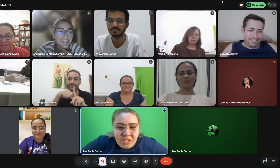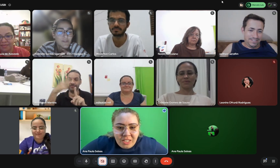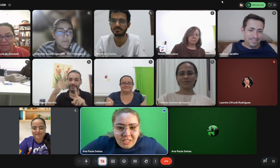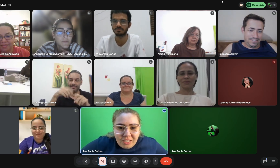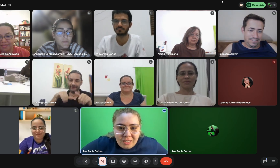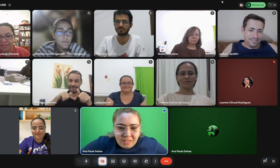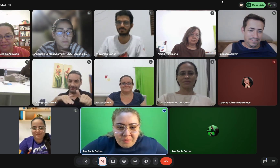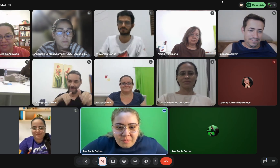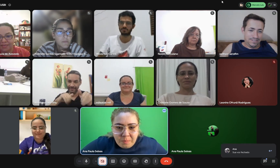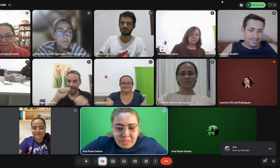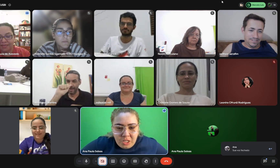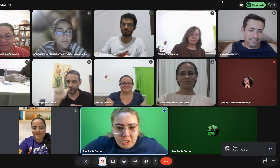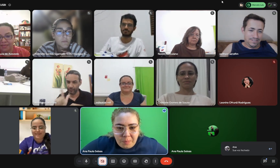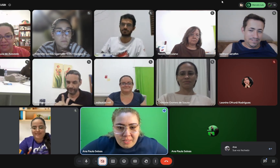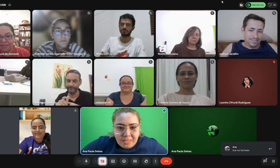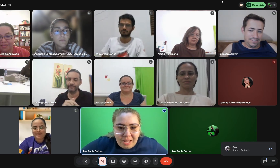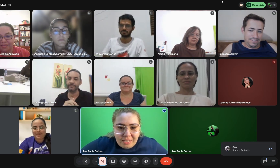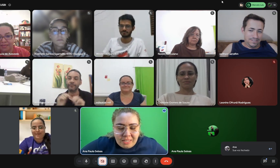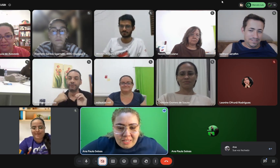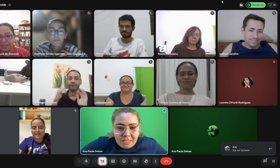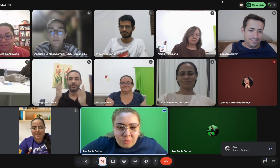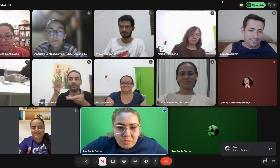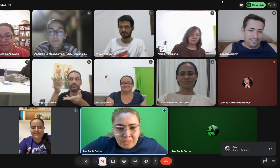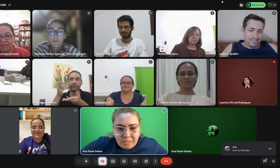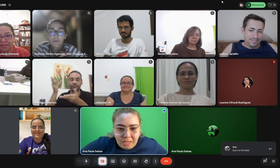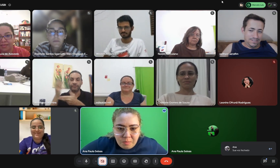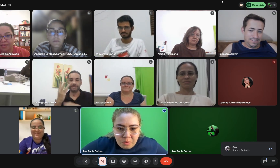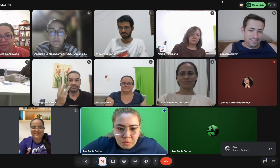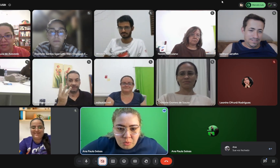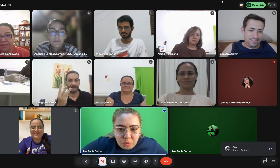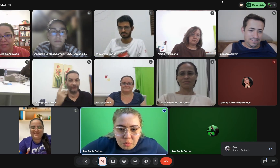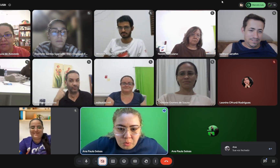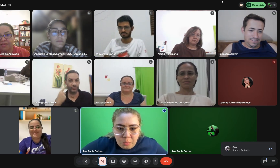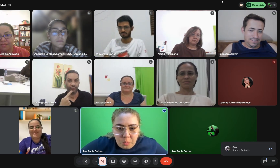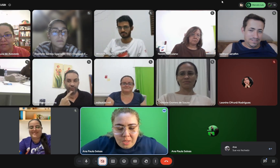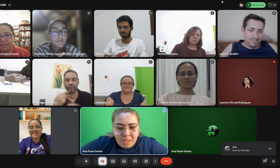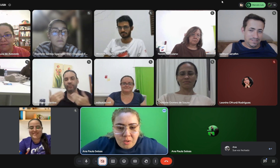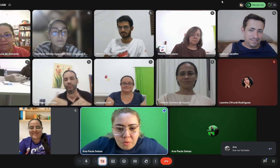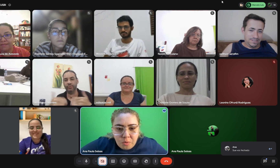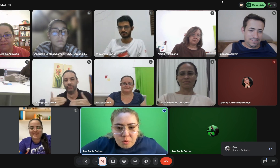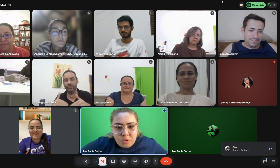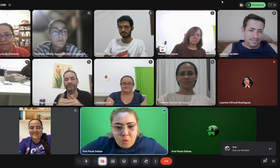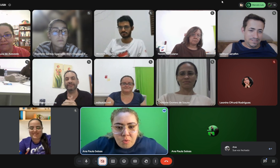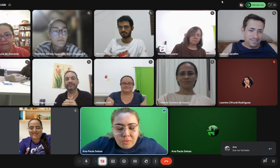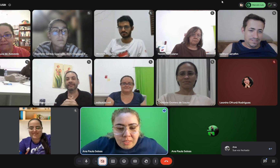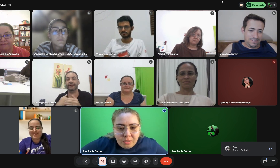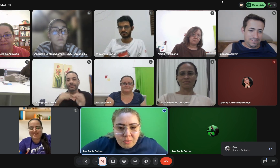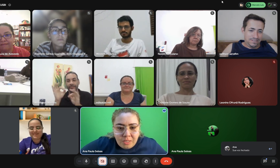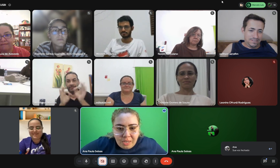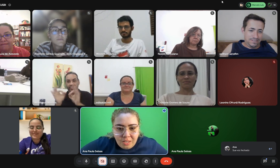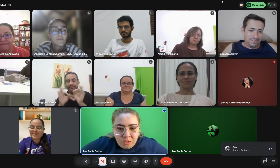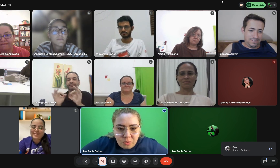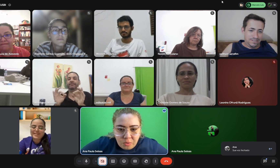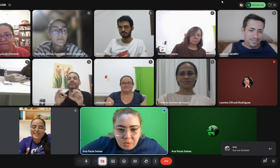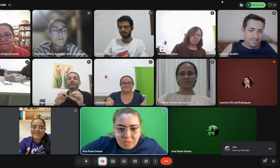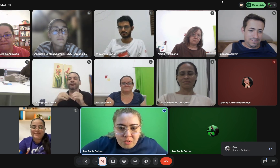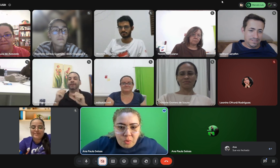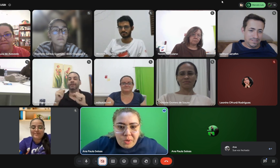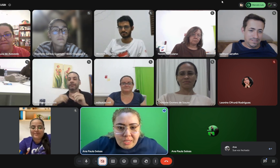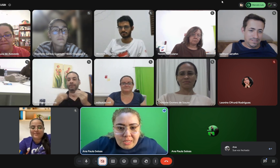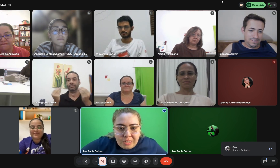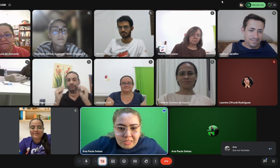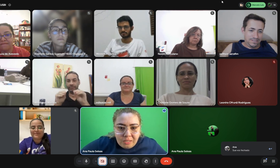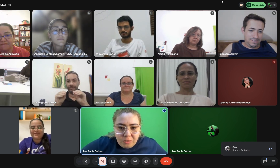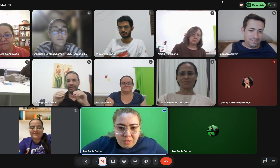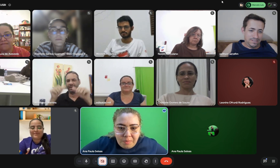Só uma dica para a gente pensar nessa questão do setembro surdo. Eu estou convidando 3 surdos,